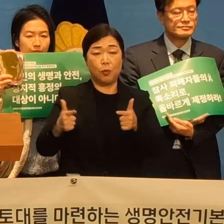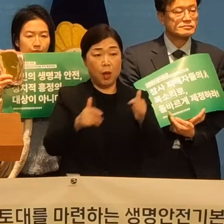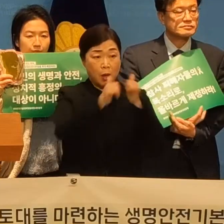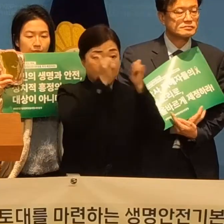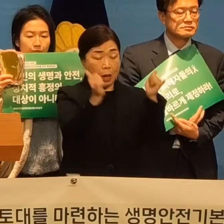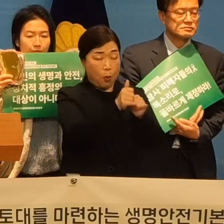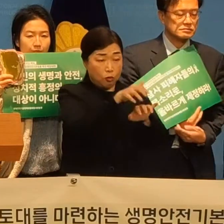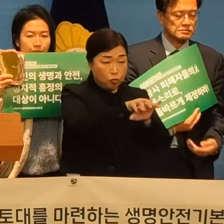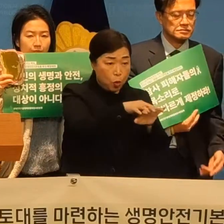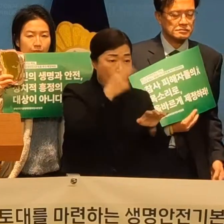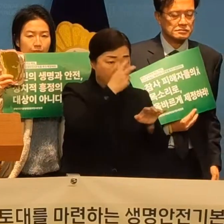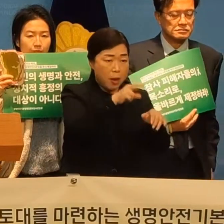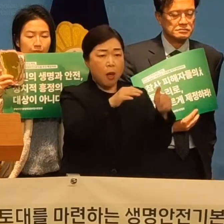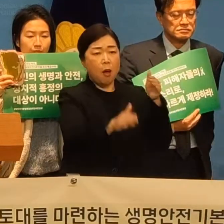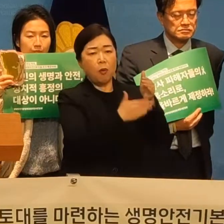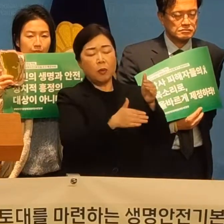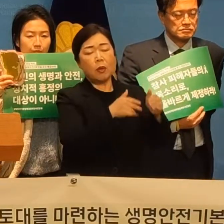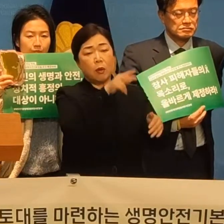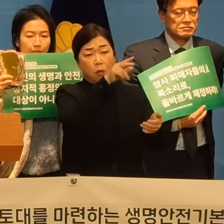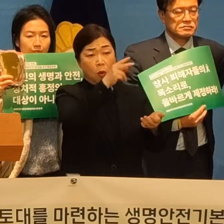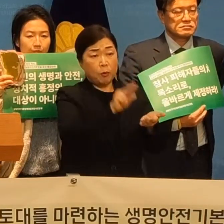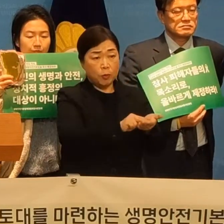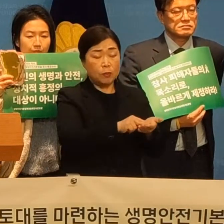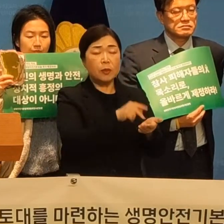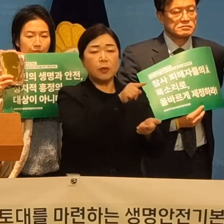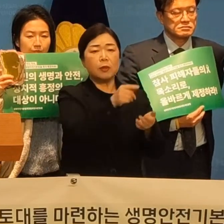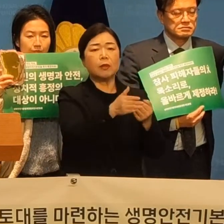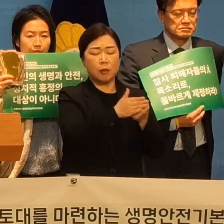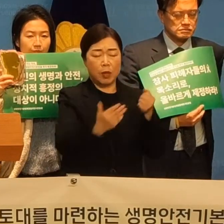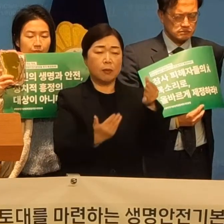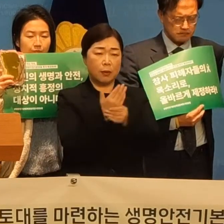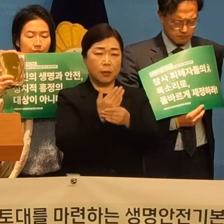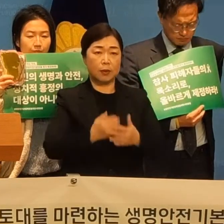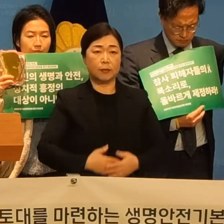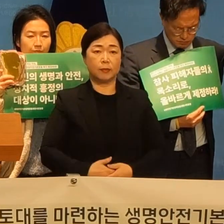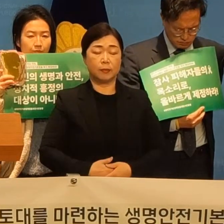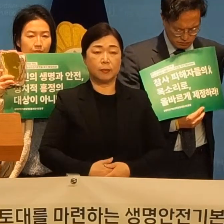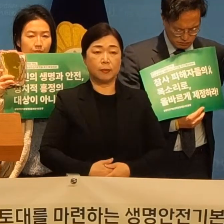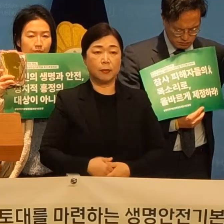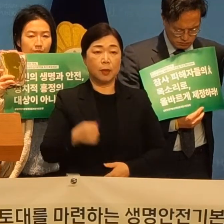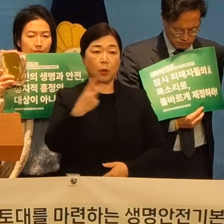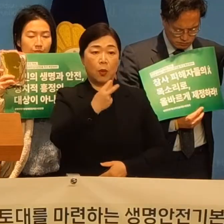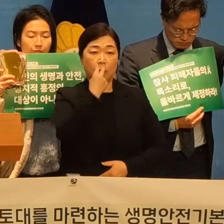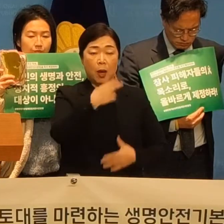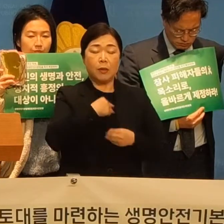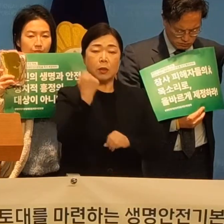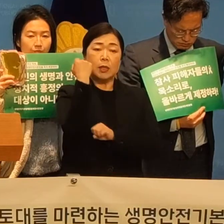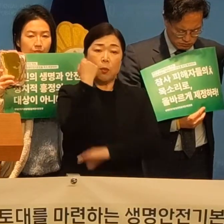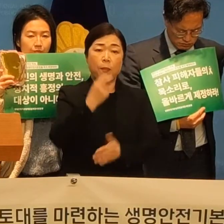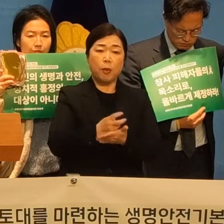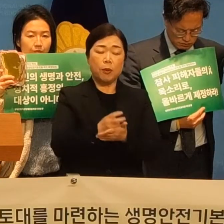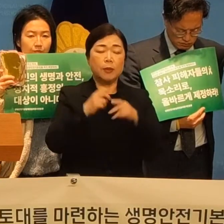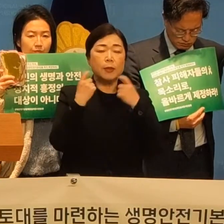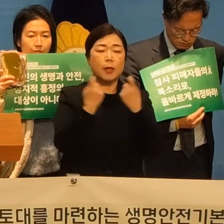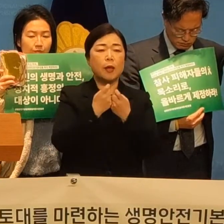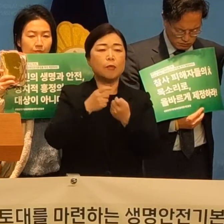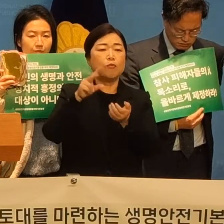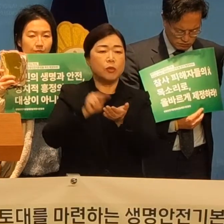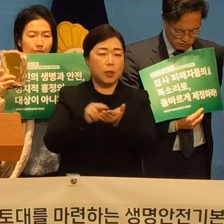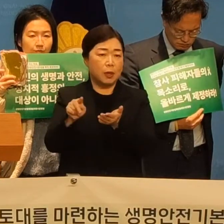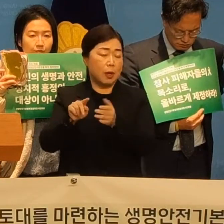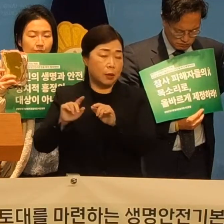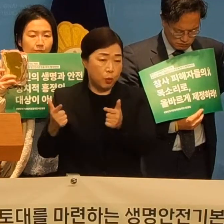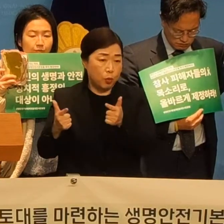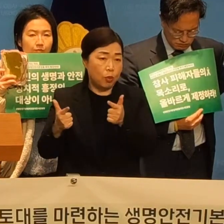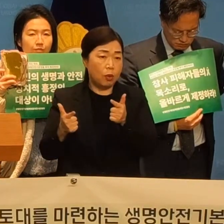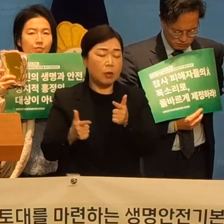구조와 관리의 문제로 발생한 사건을 뜻합니다. 그리고 생명안전기본법은 개별 사건의 성격을 구분하는 법이